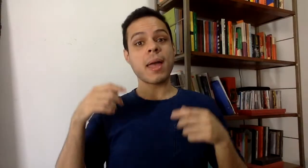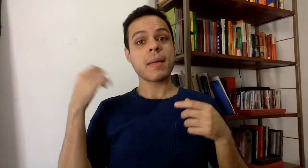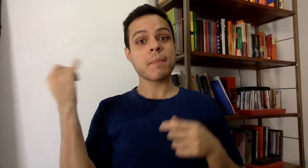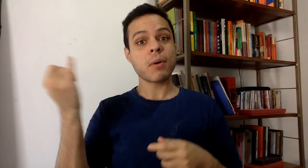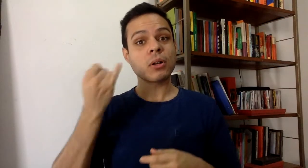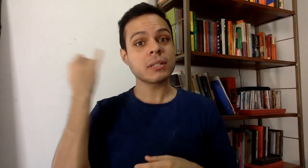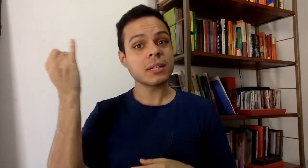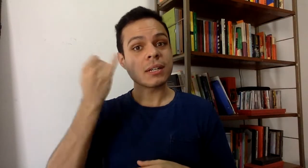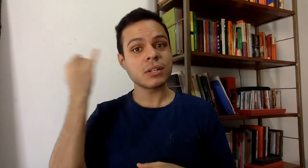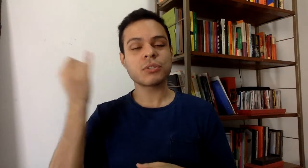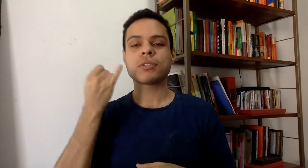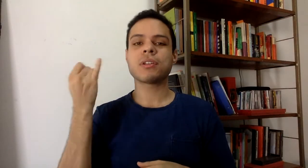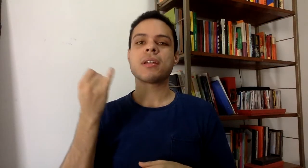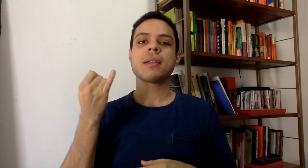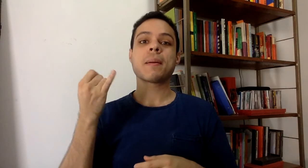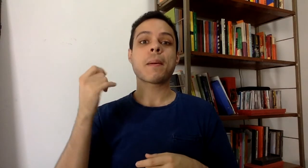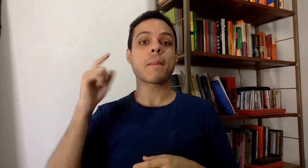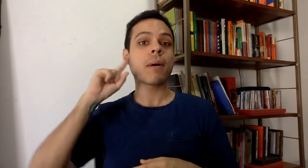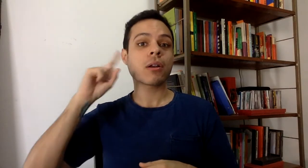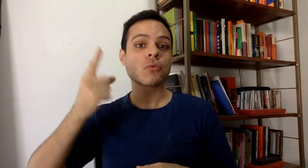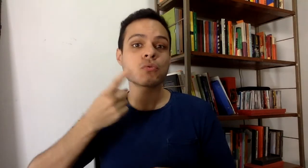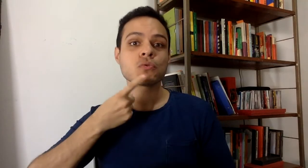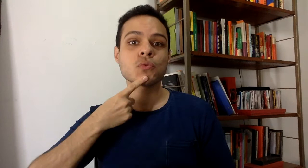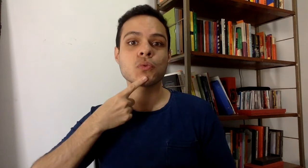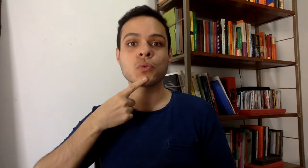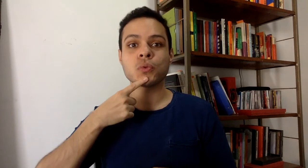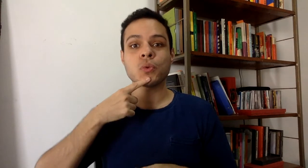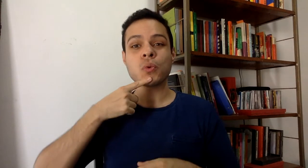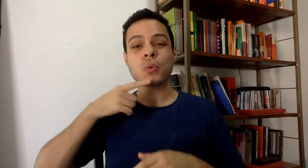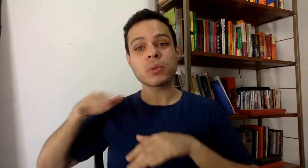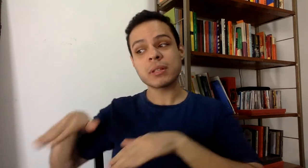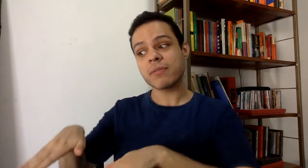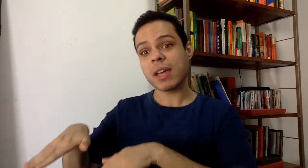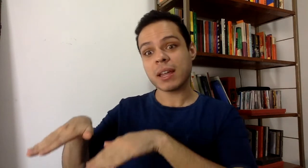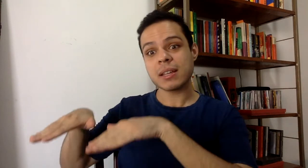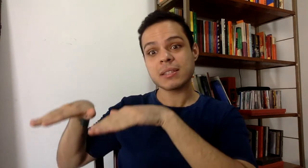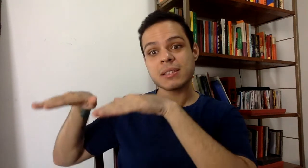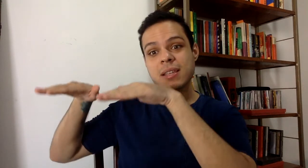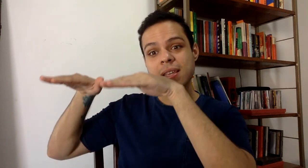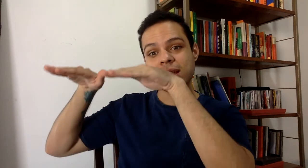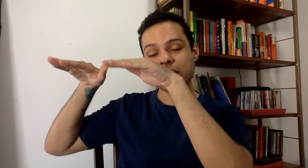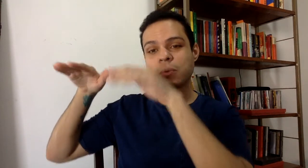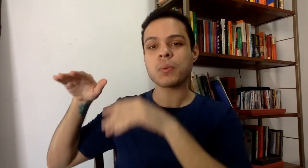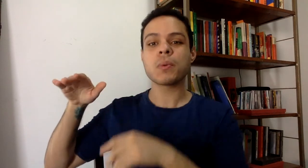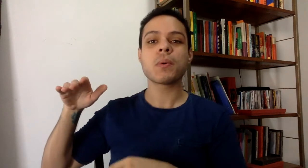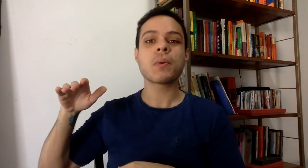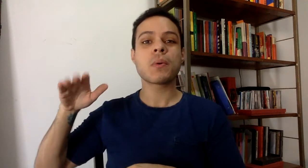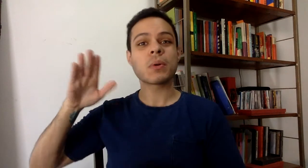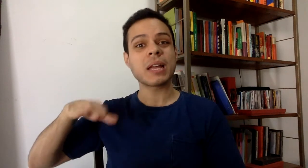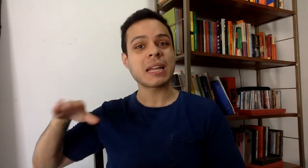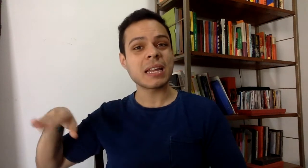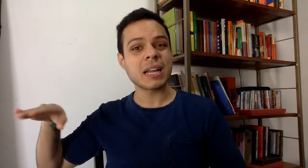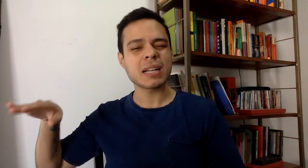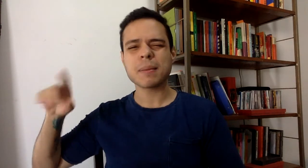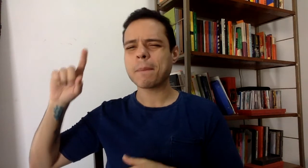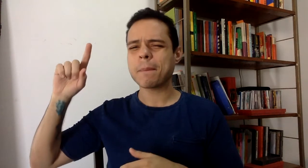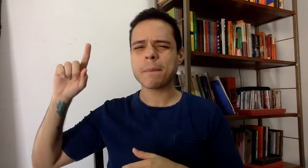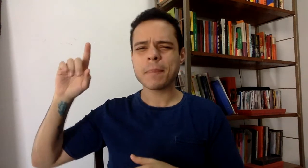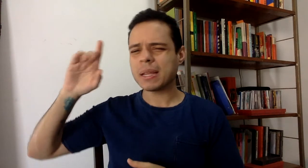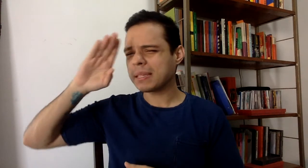É muito importante para a criança surda, principalmente na primeira infância, o